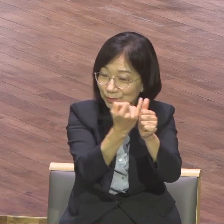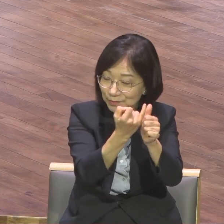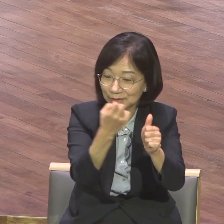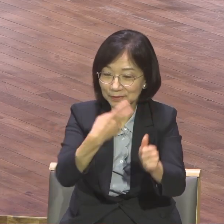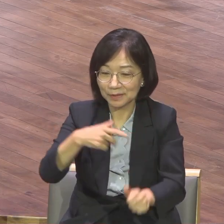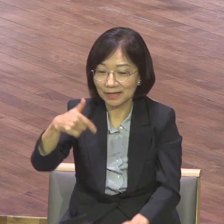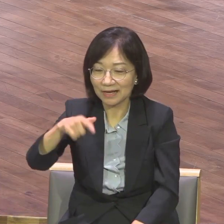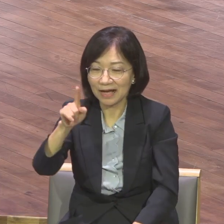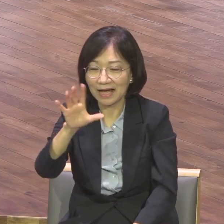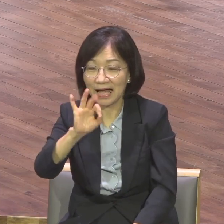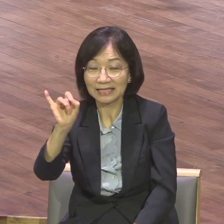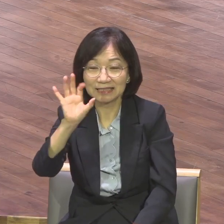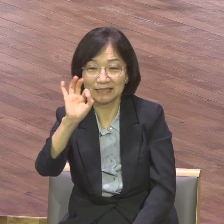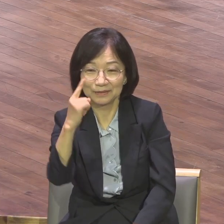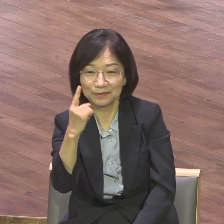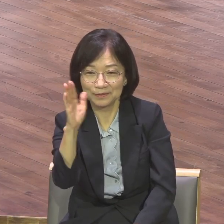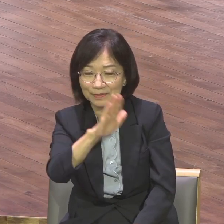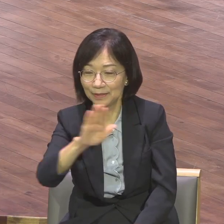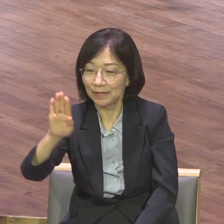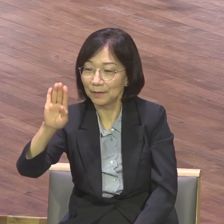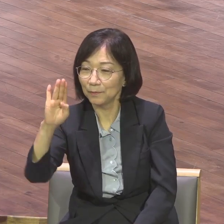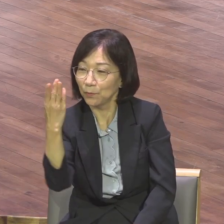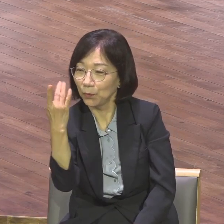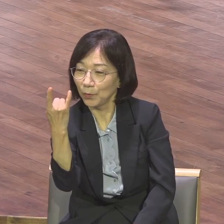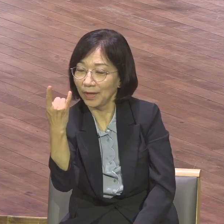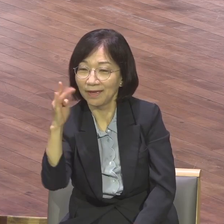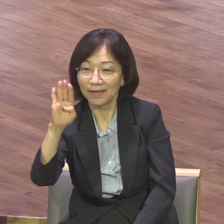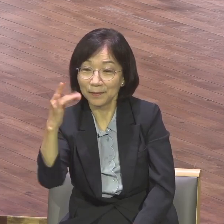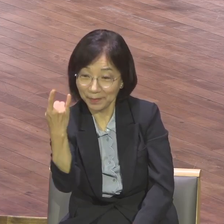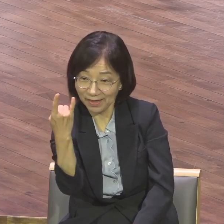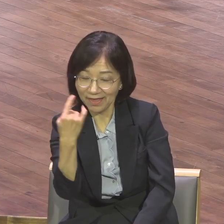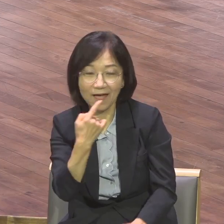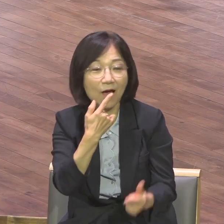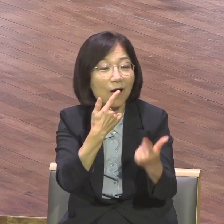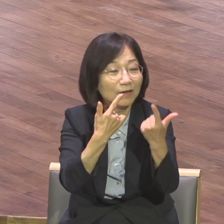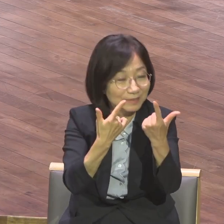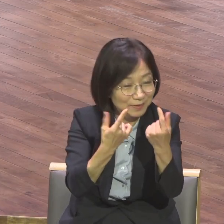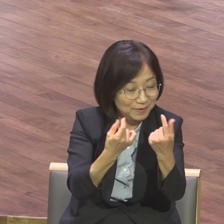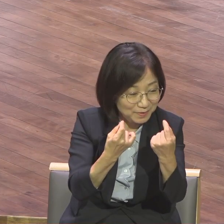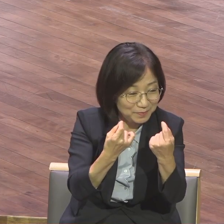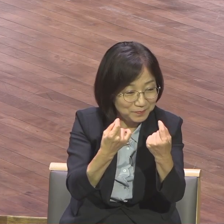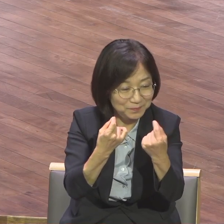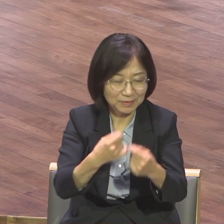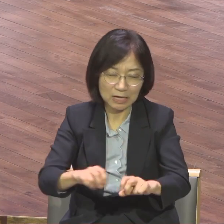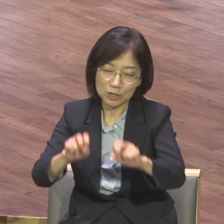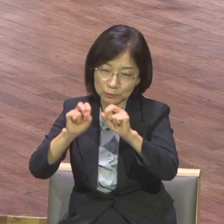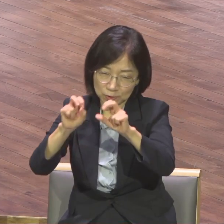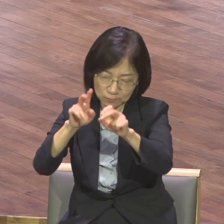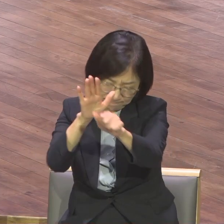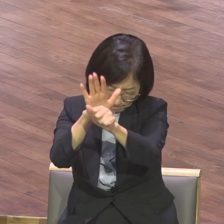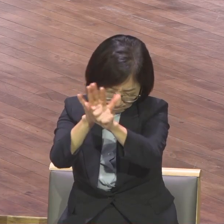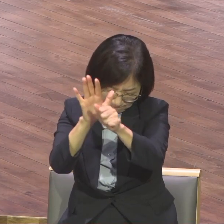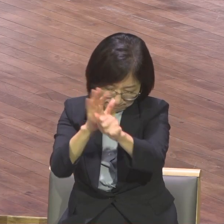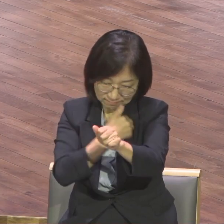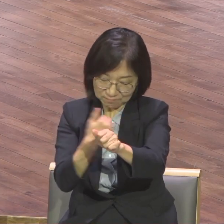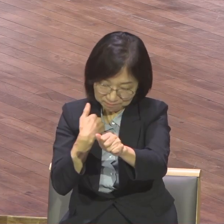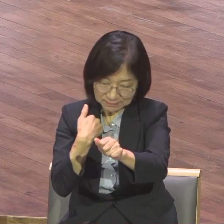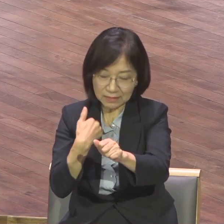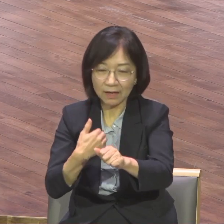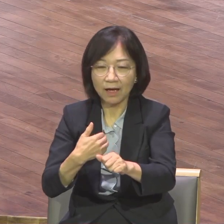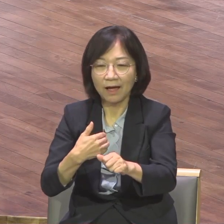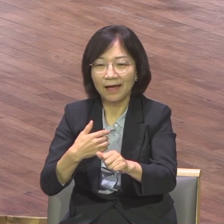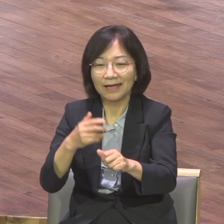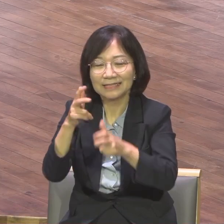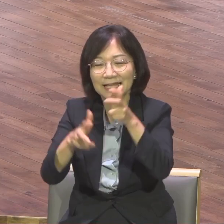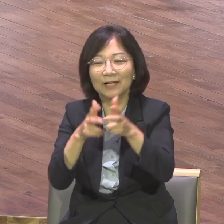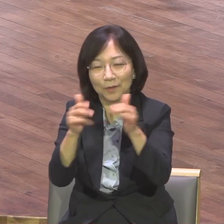베베 같은 이런 확실한 237 산업인을 놓고 제가 기도하고 있습니다.